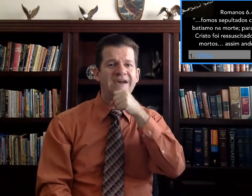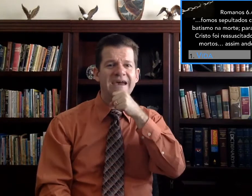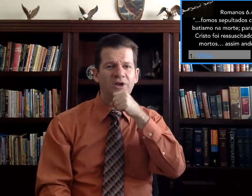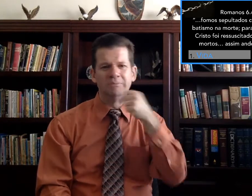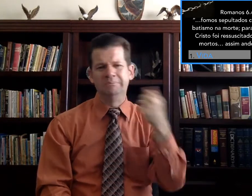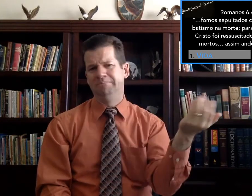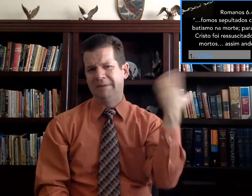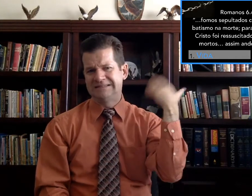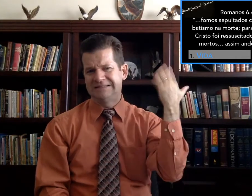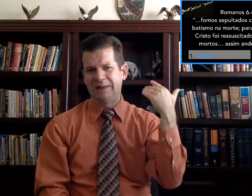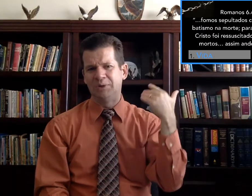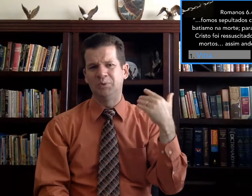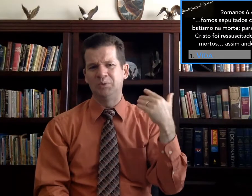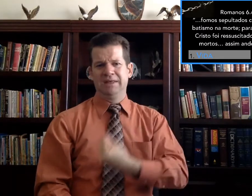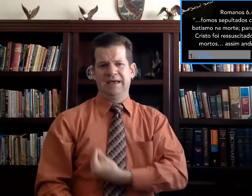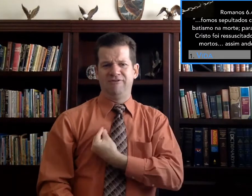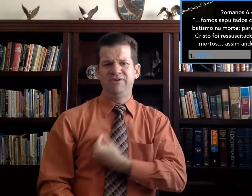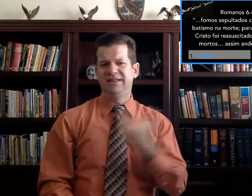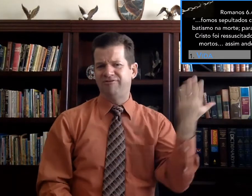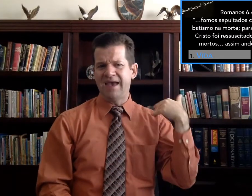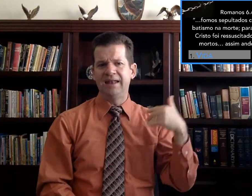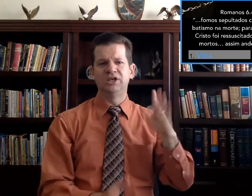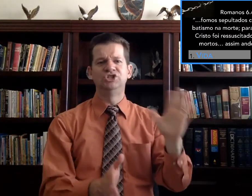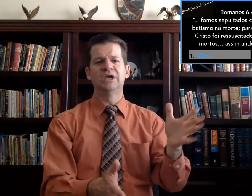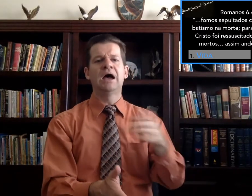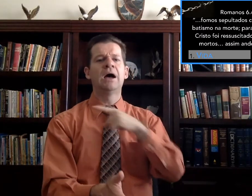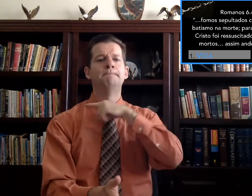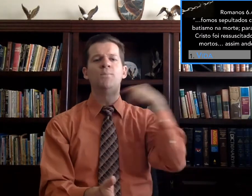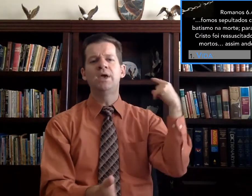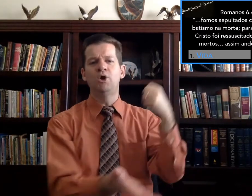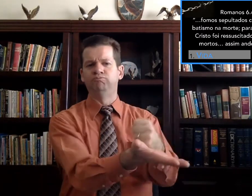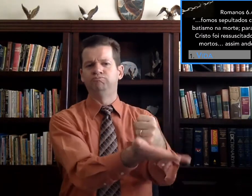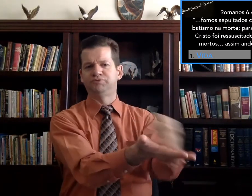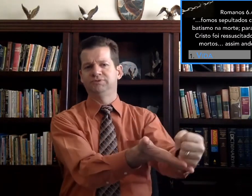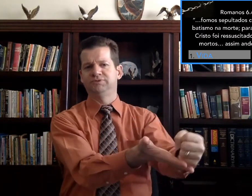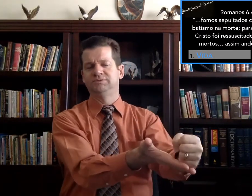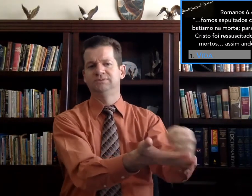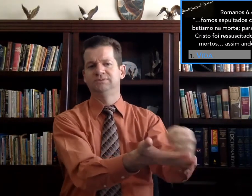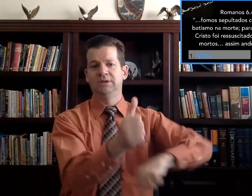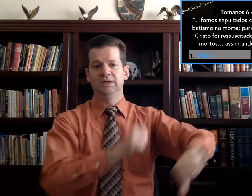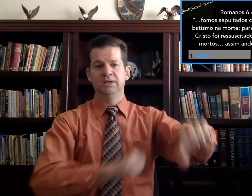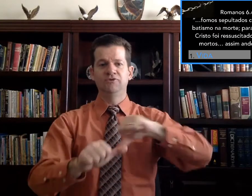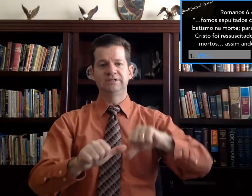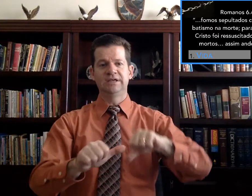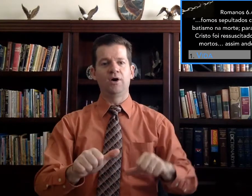velho, passado, a vida velha, já morreu. E você agora